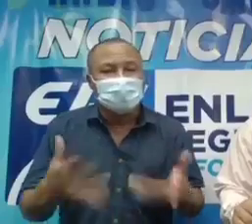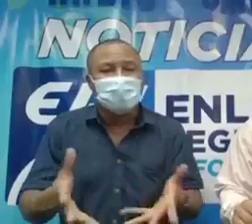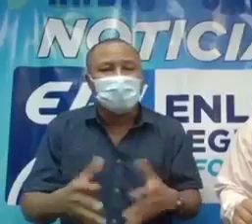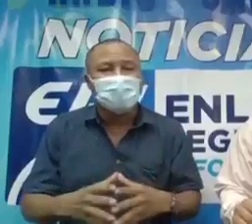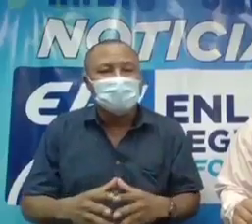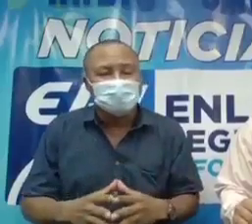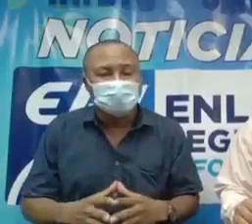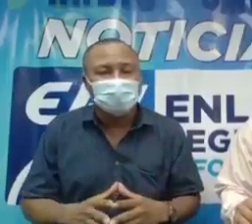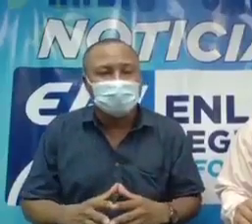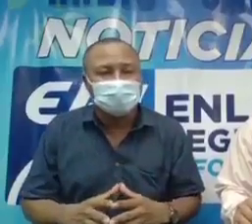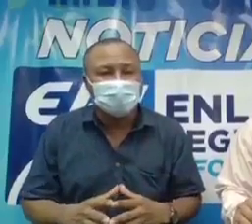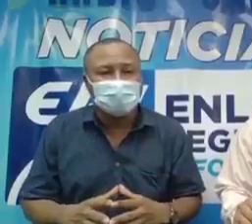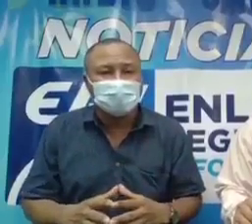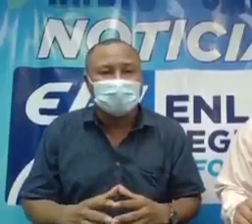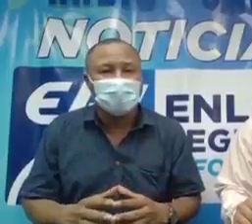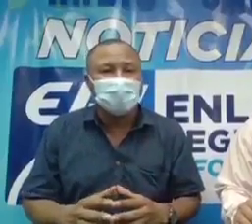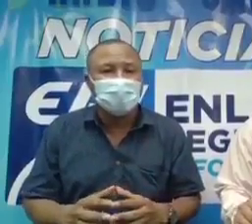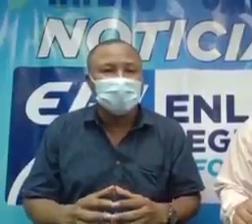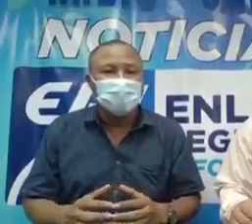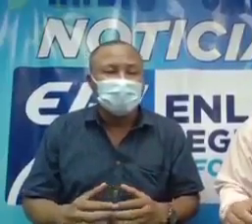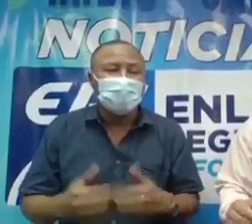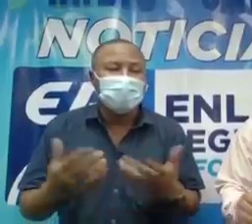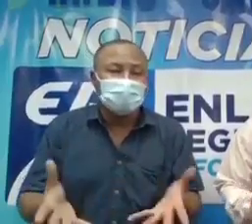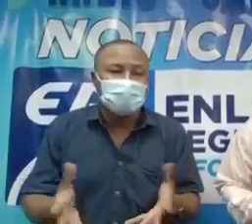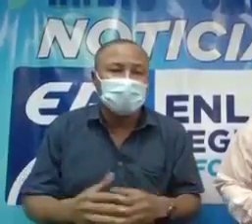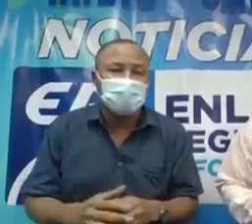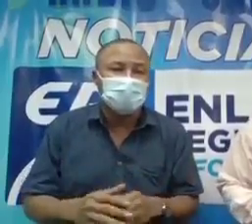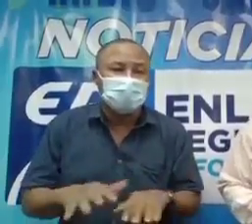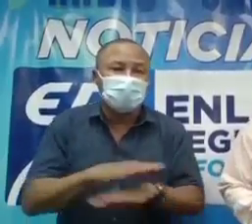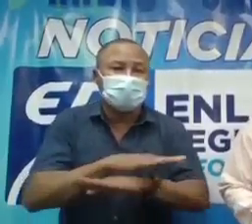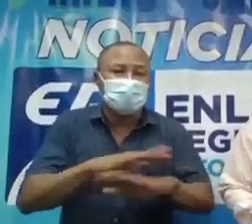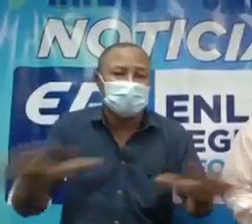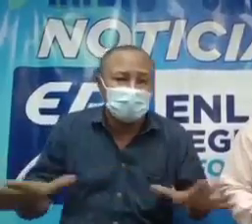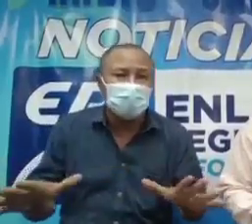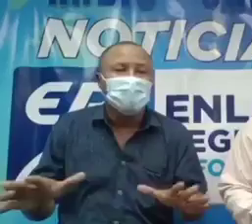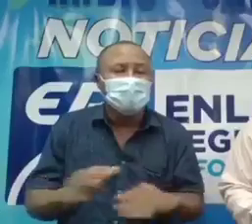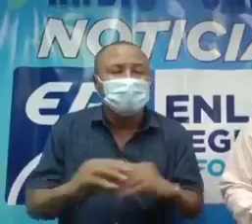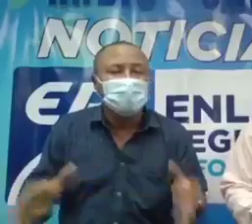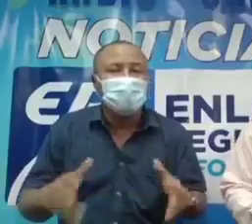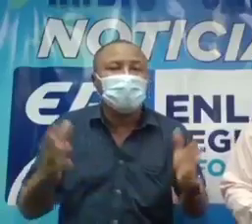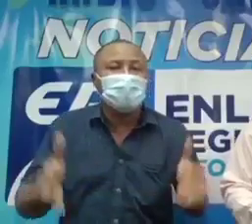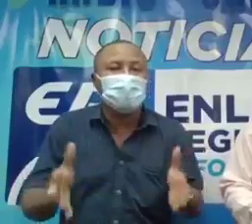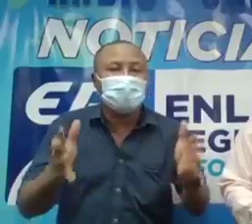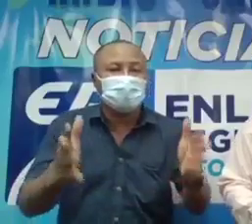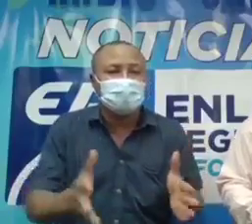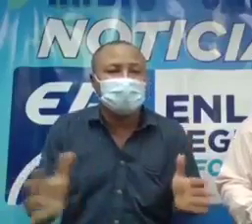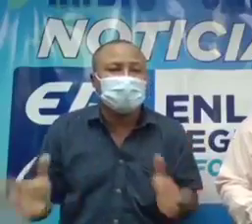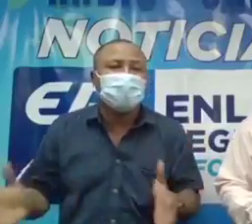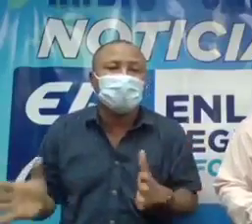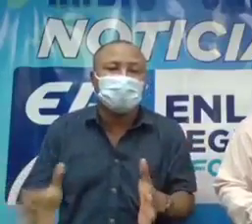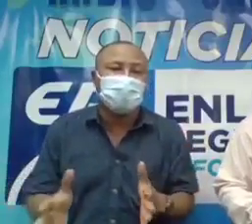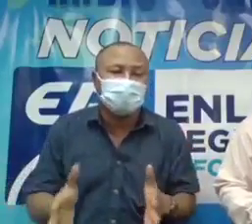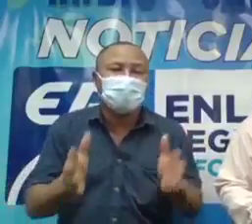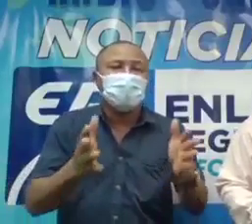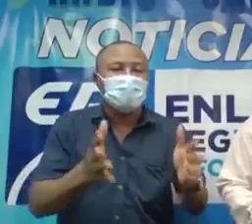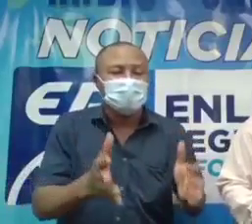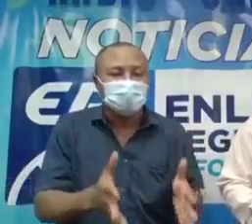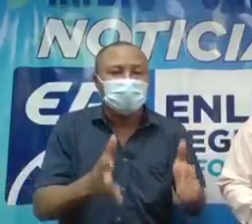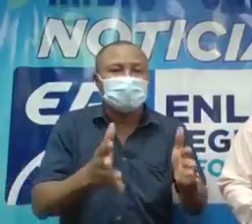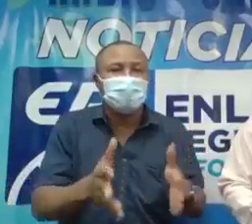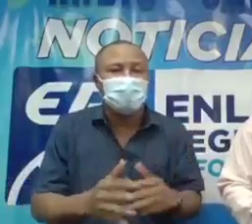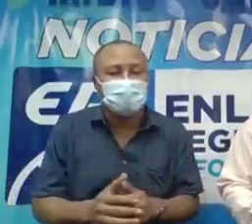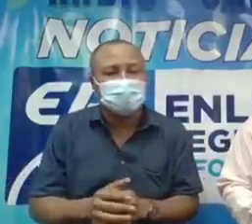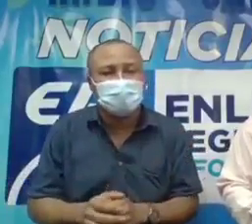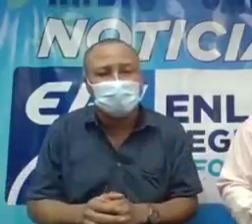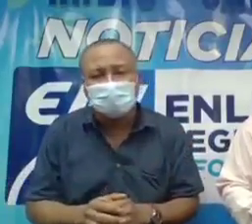que planteaban sobre el tema que debía de ir a la fiscalía, pero hasta allí, y no ha dado ni la fiscalía tampoco respuesta